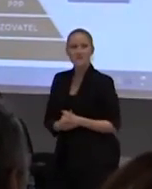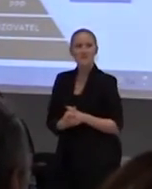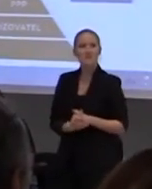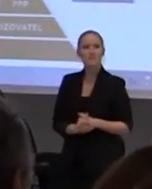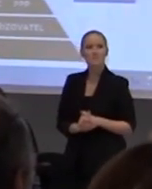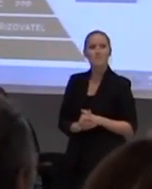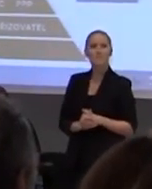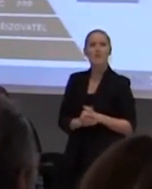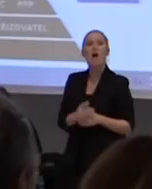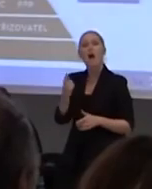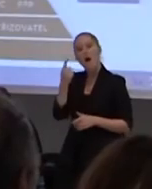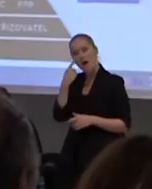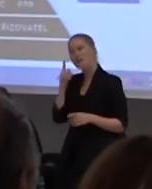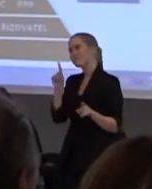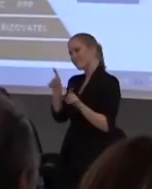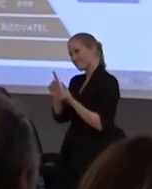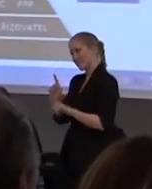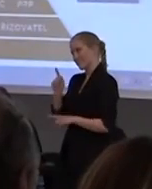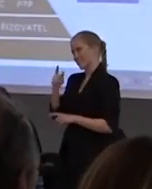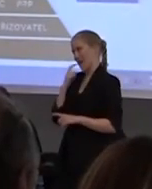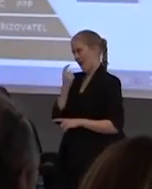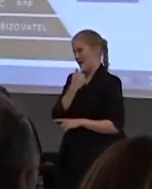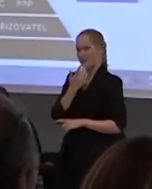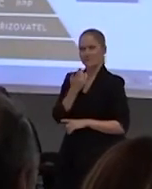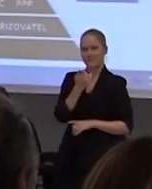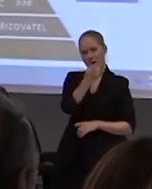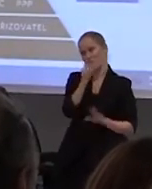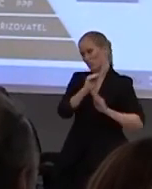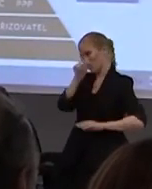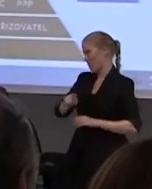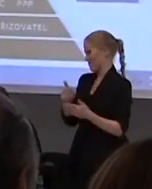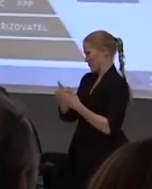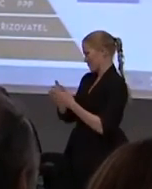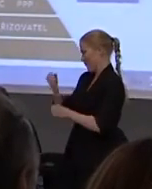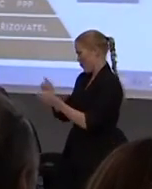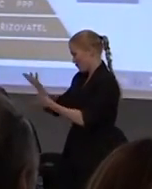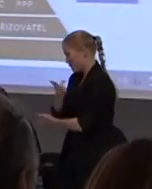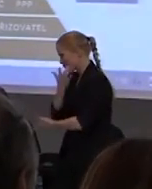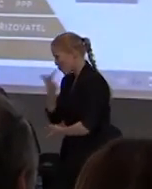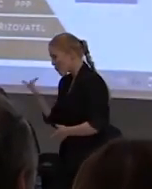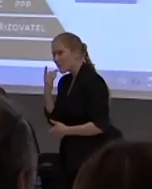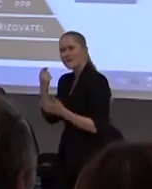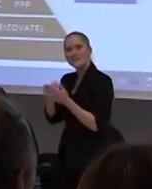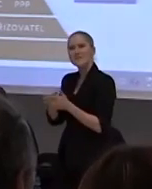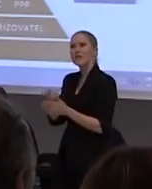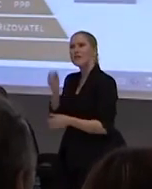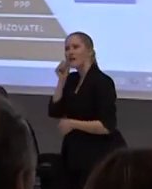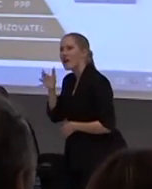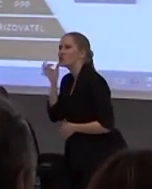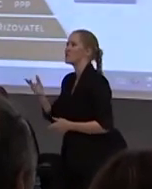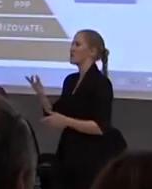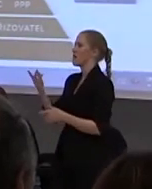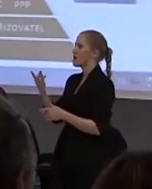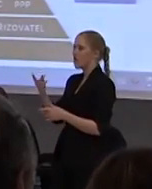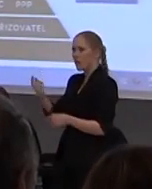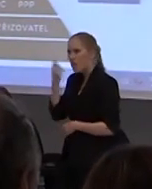tolik skloňovaná inkluze je pro ně něčím, co se snaží prostě naplnit každý den svou prací a každodenně naráží na bariéry, které